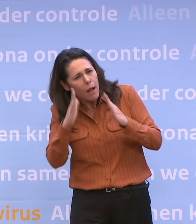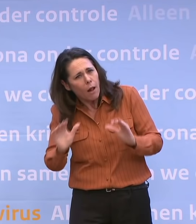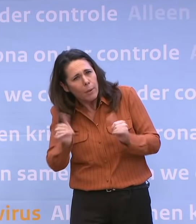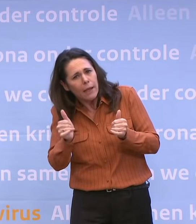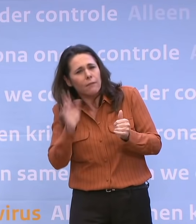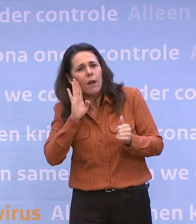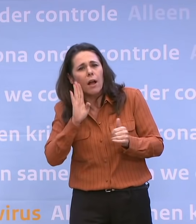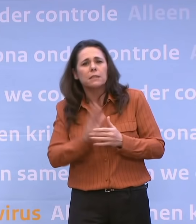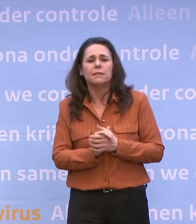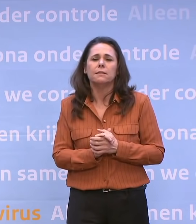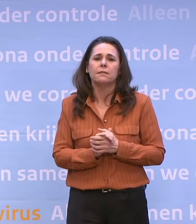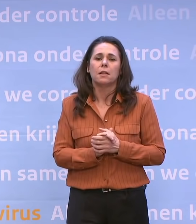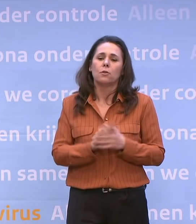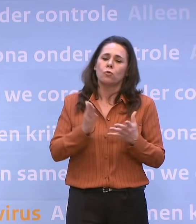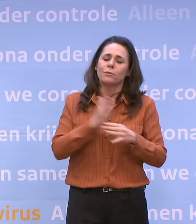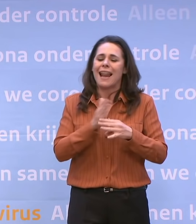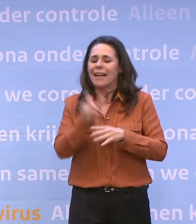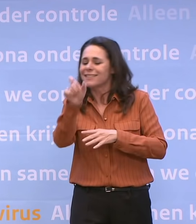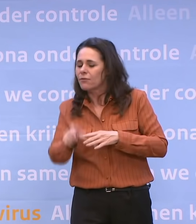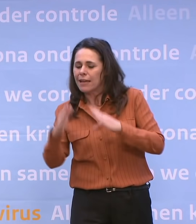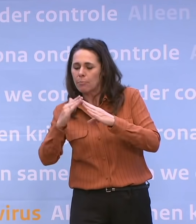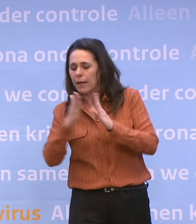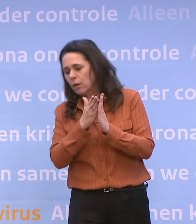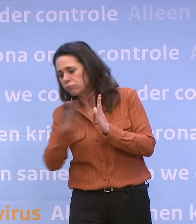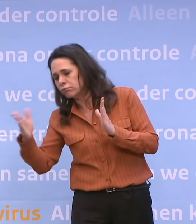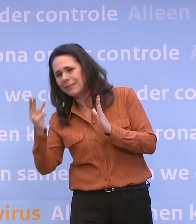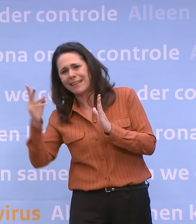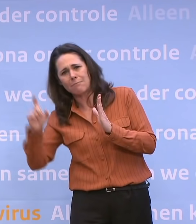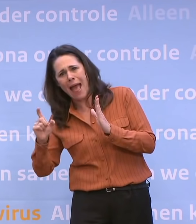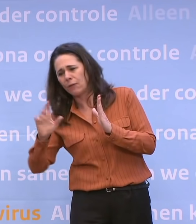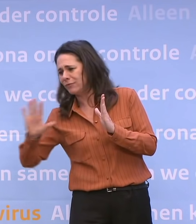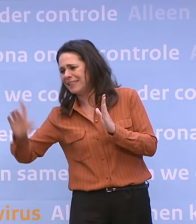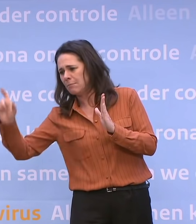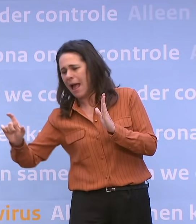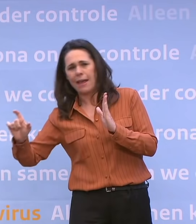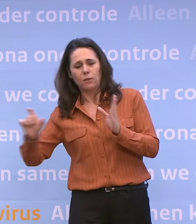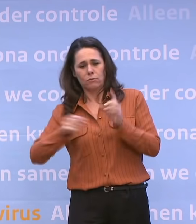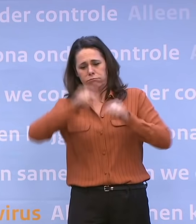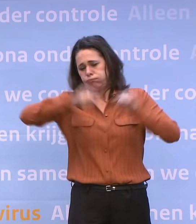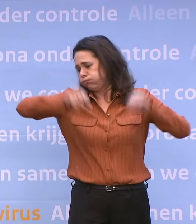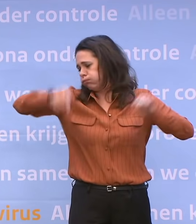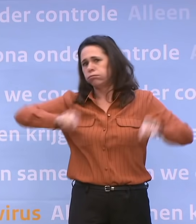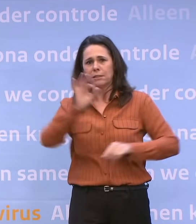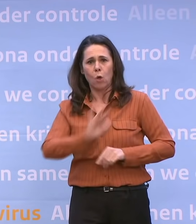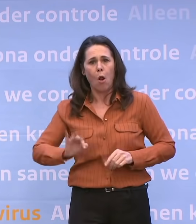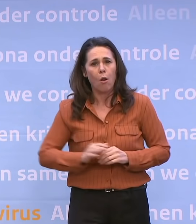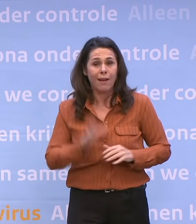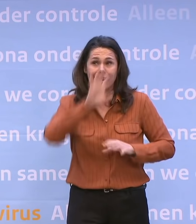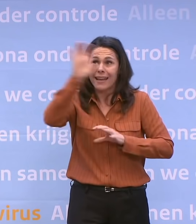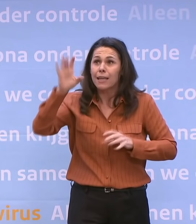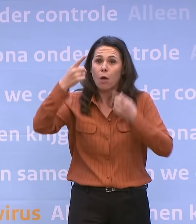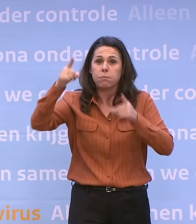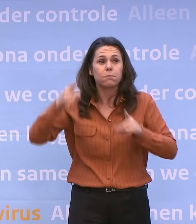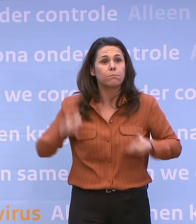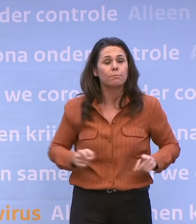Andere vakanties beginnen de laatste week april. En die lopen dan door tot 3 mei of tot 10 mei. Dat verschilt heel erg per school en regio. Dan zeg ik tegen